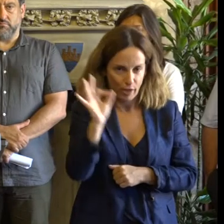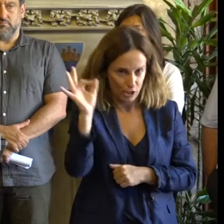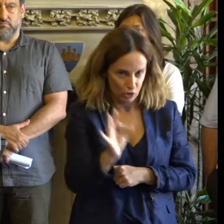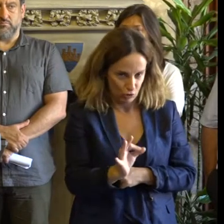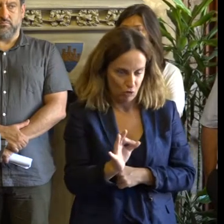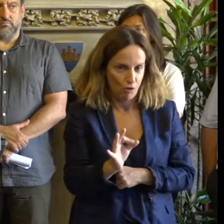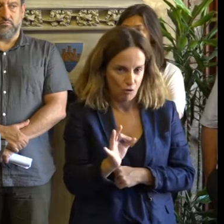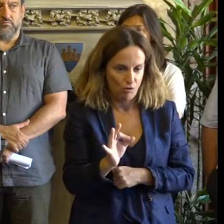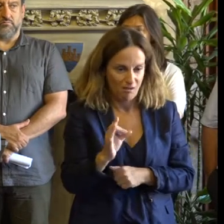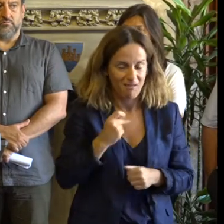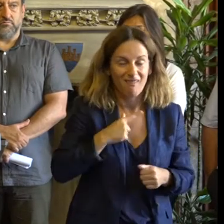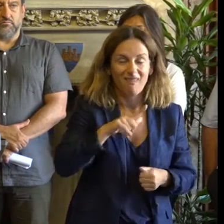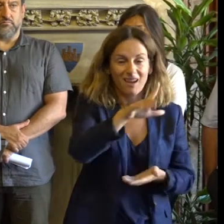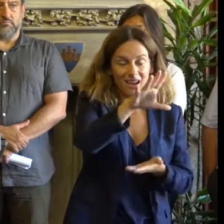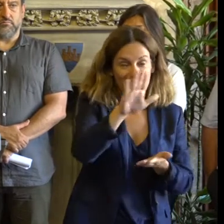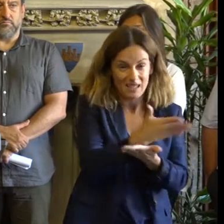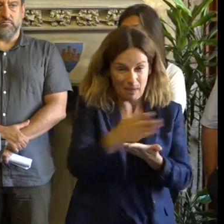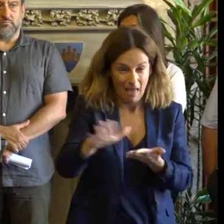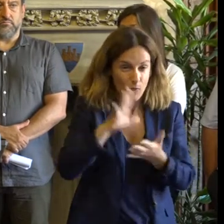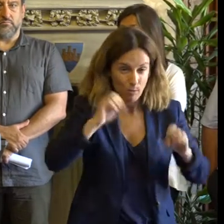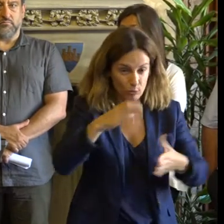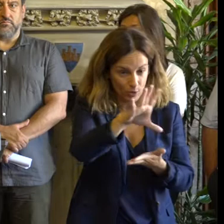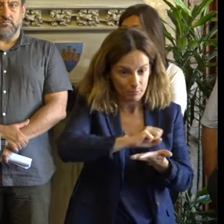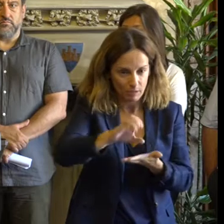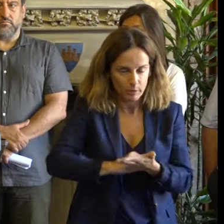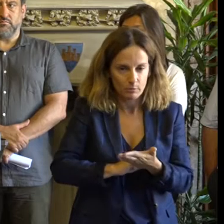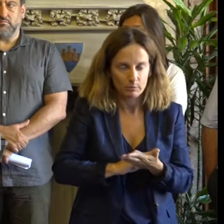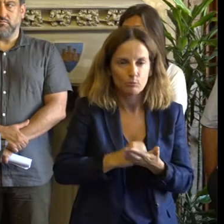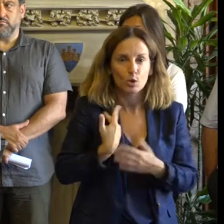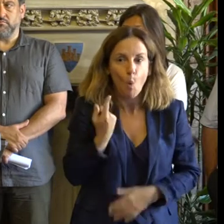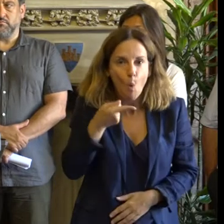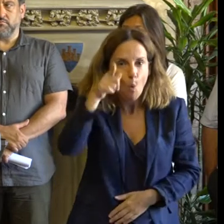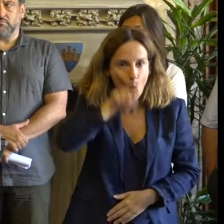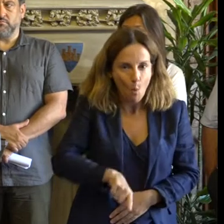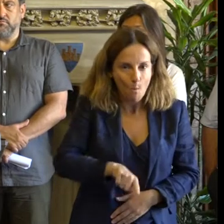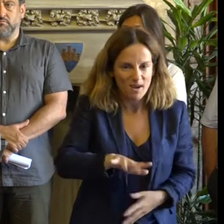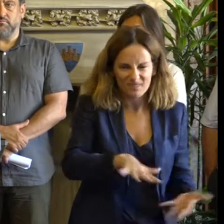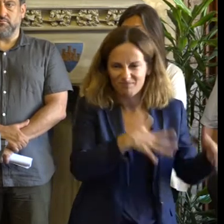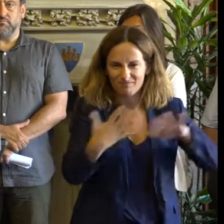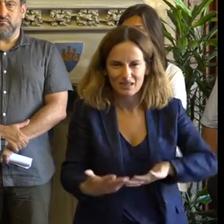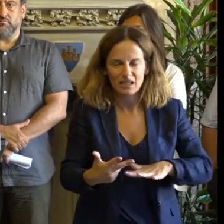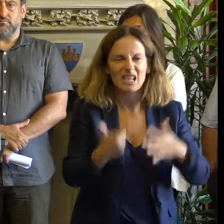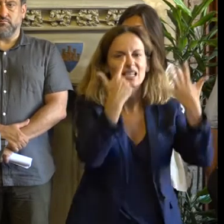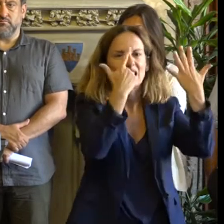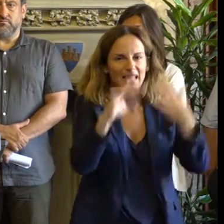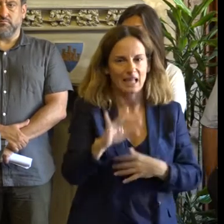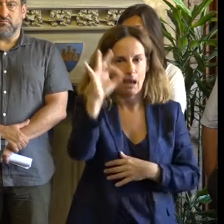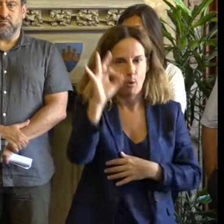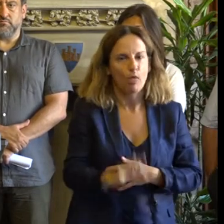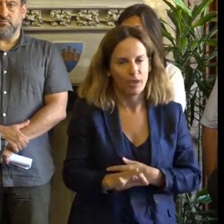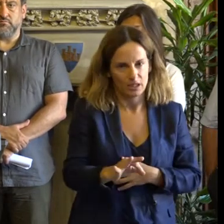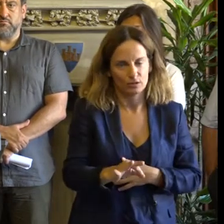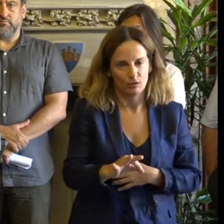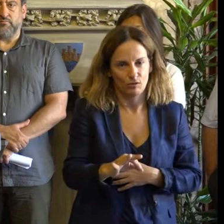a un 70% de recollida selectiva, no? En aquest sentit, el tema de Valldemossa és un exemple